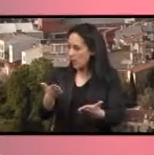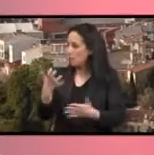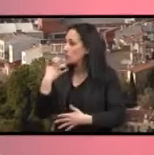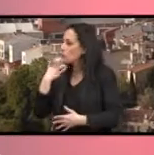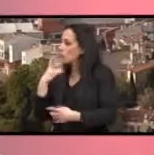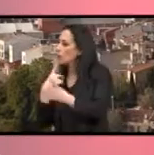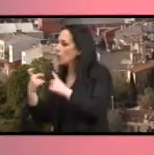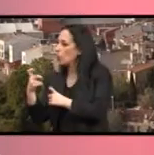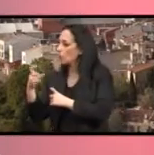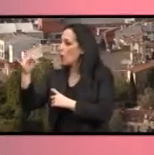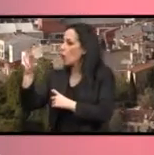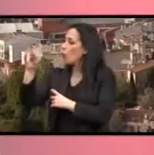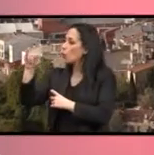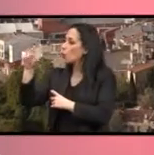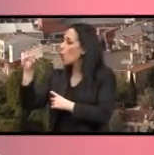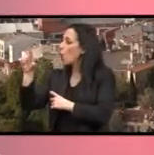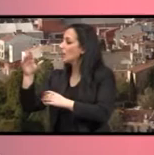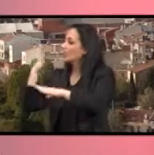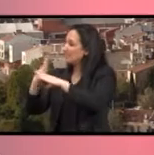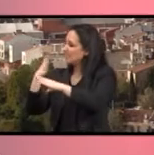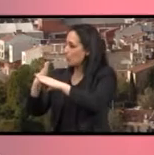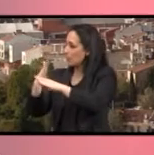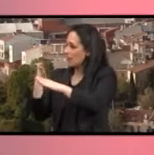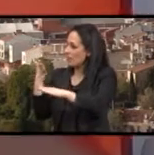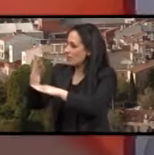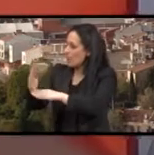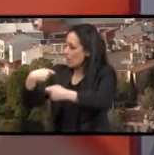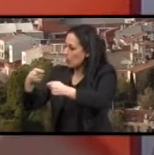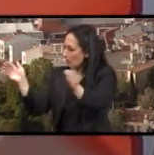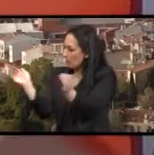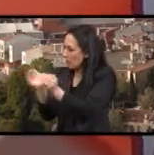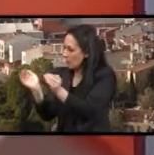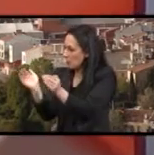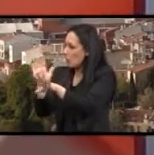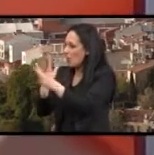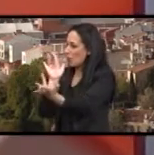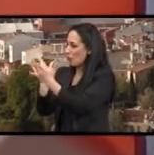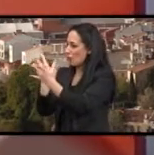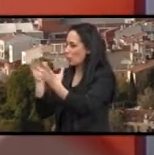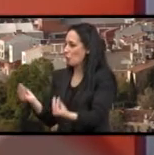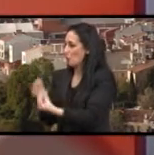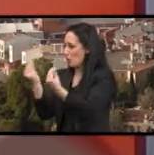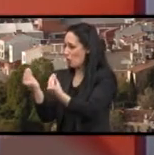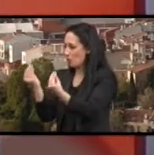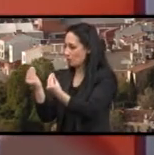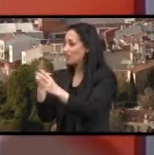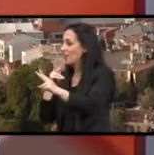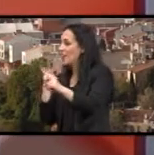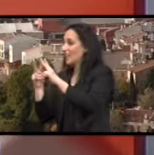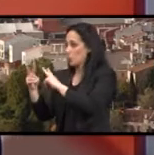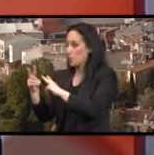tires més cap al petit comerç de proximitat pel tracte, no? Sí, bueno, jo en aquest aspecte puc dir que, a veure, dintre